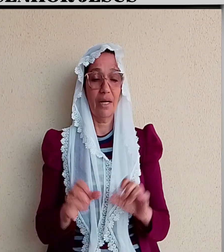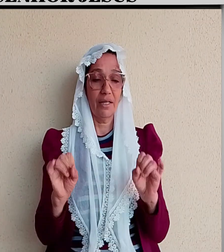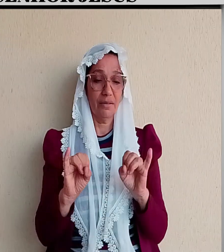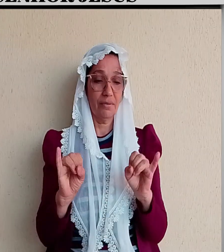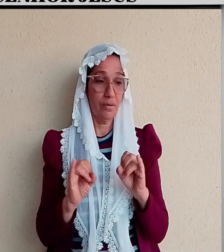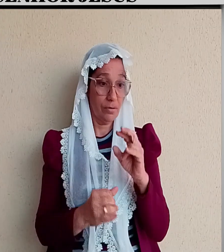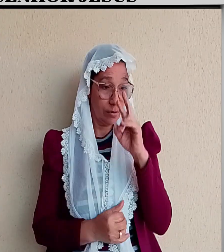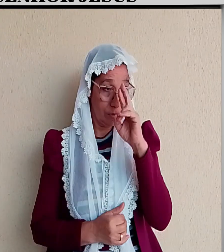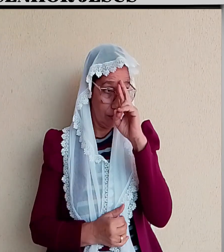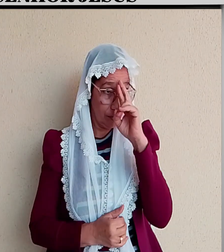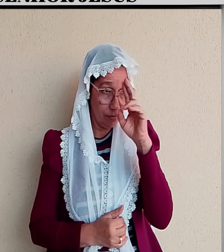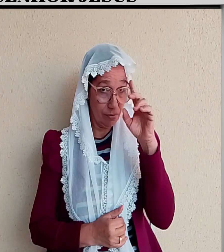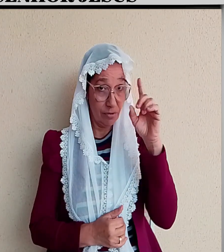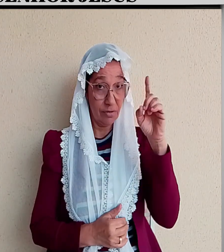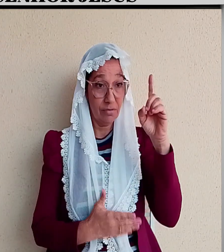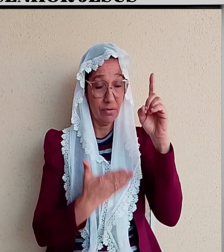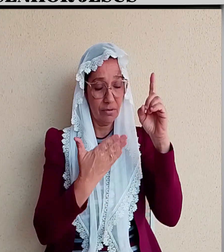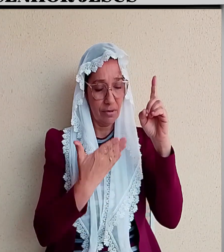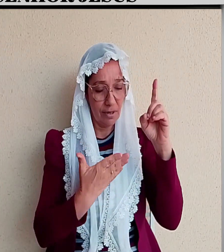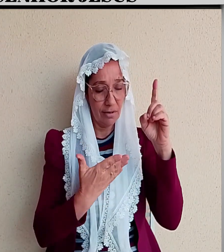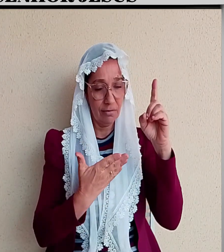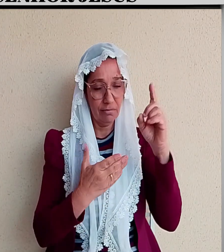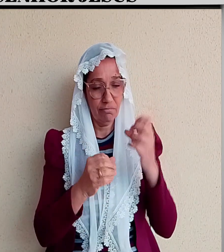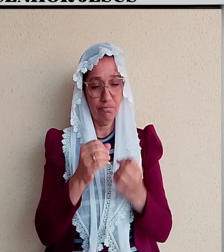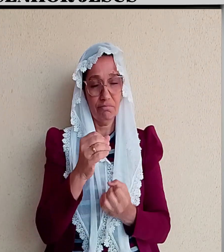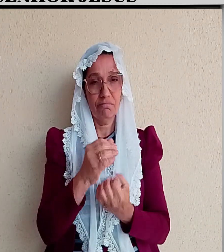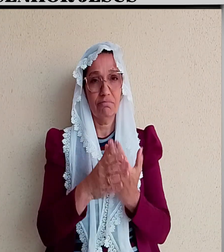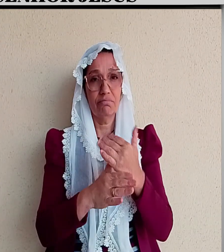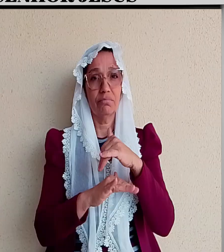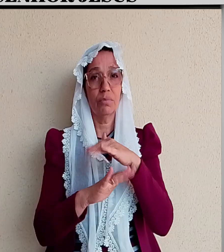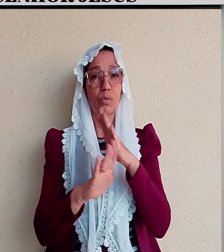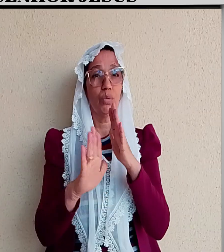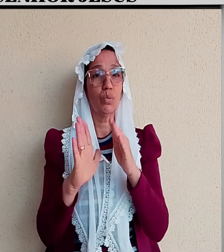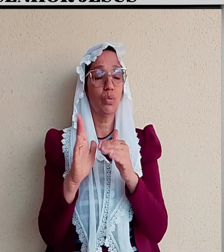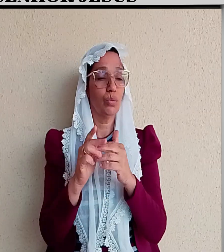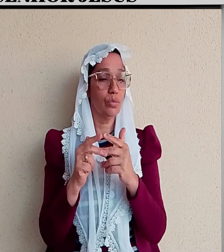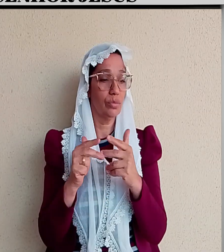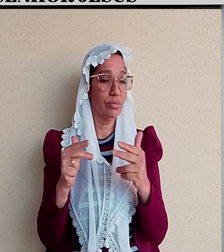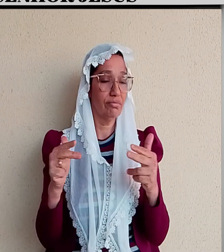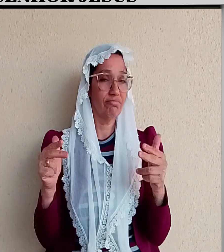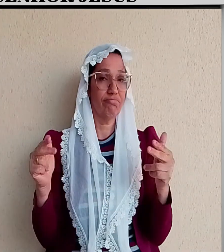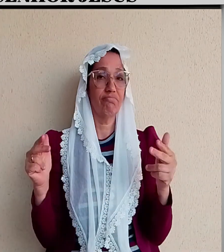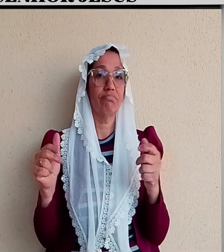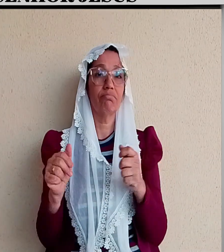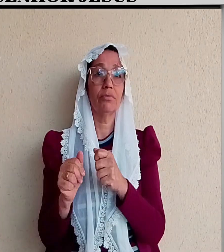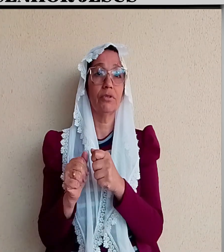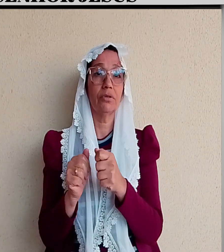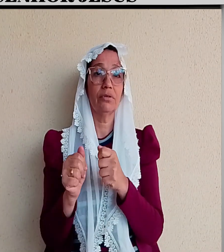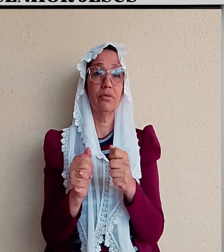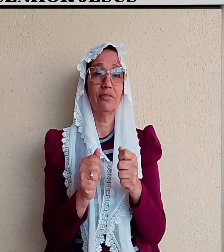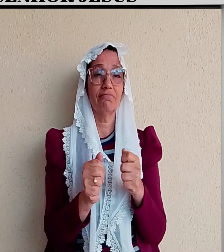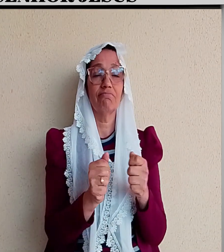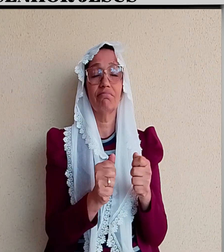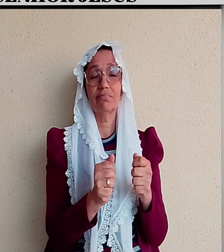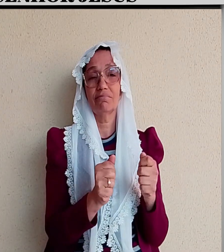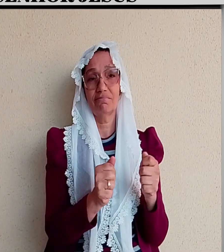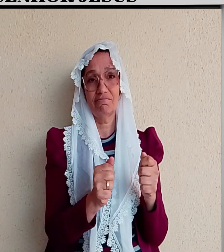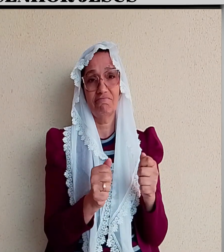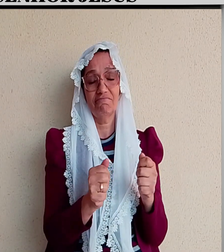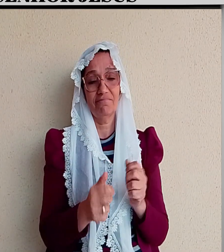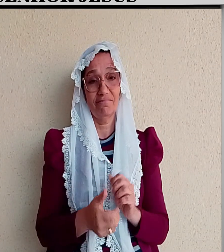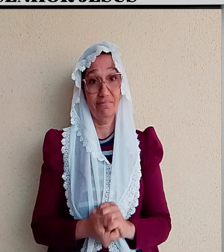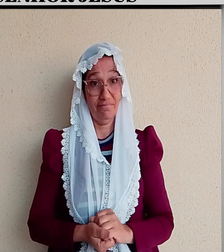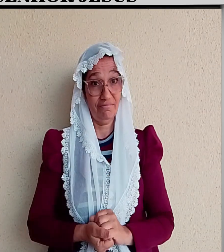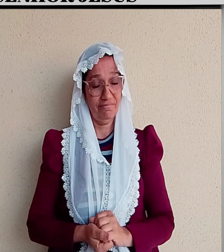sobre tudo. Glória a Jesus nas alturas. Ele está sobre tudo. O Senhor chama, aleluia, aqueles que ficar firme neste